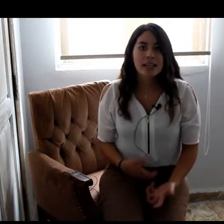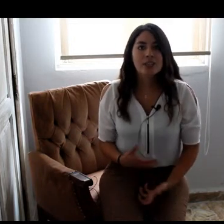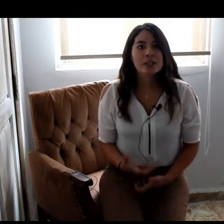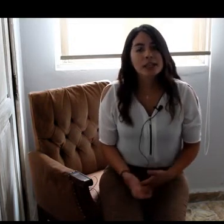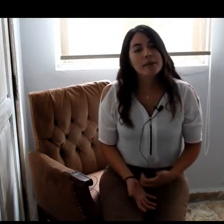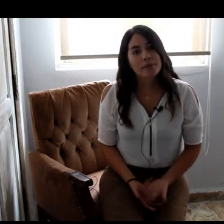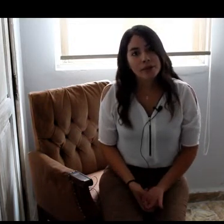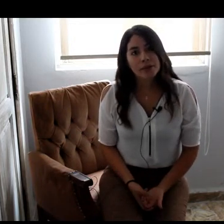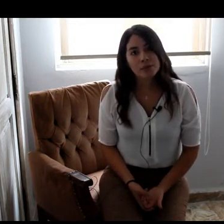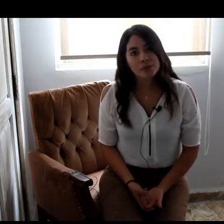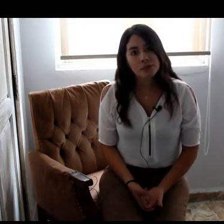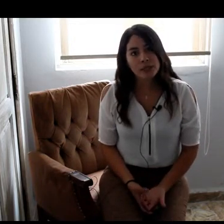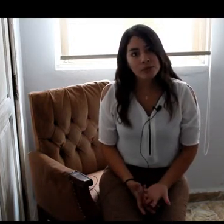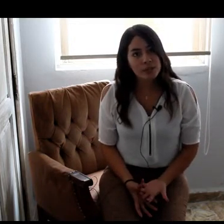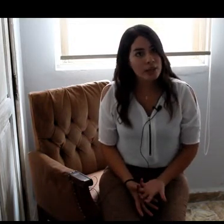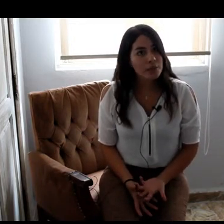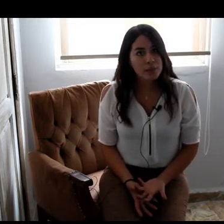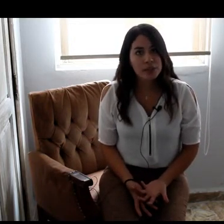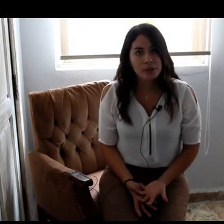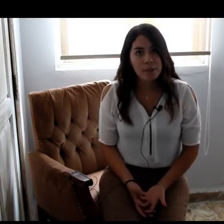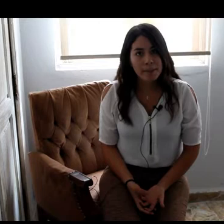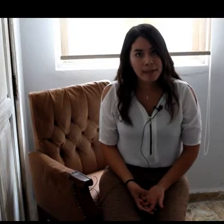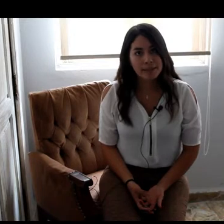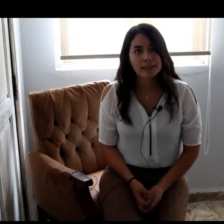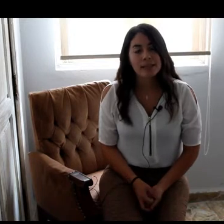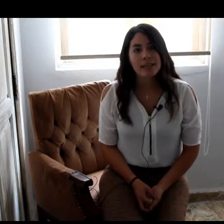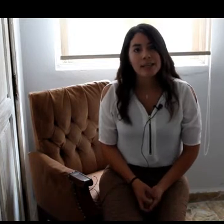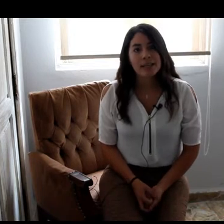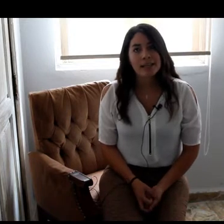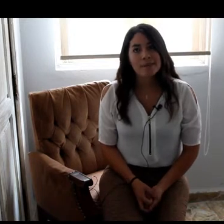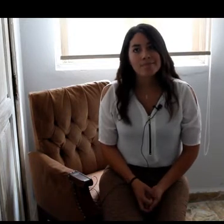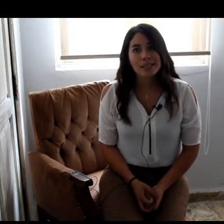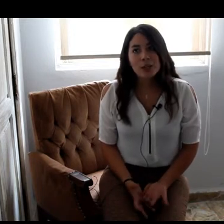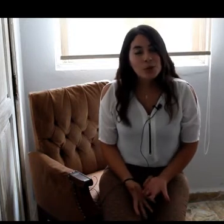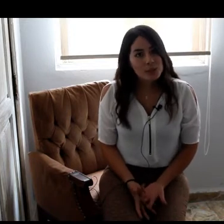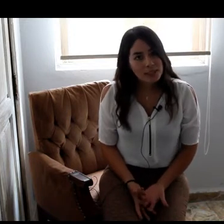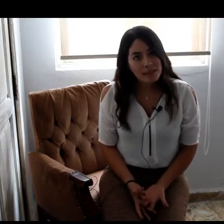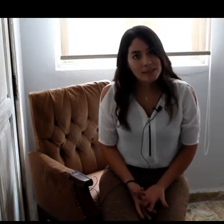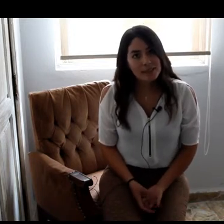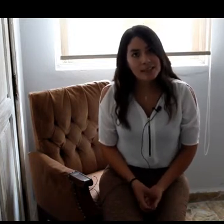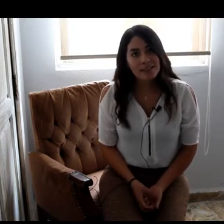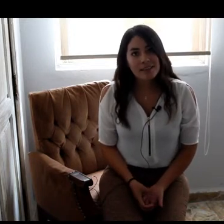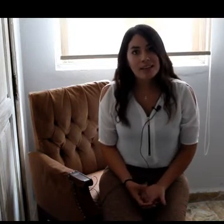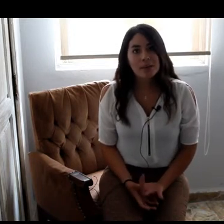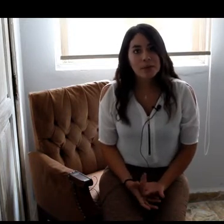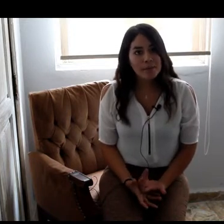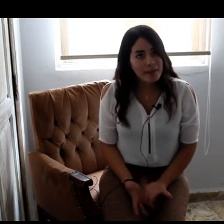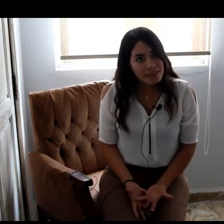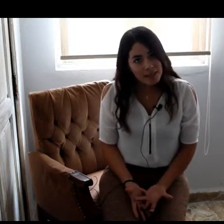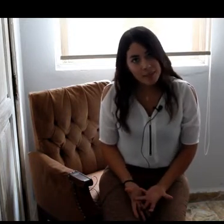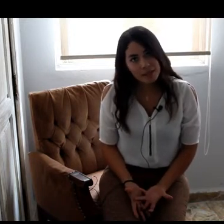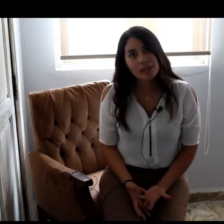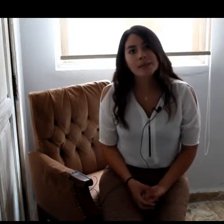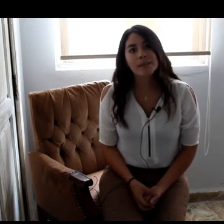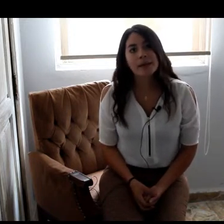hecho de que fuéramos una sociedad un poquito más inclusiva y tener más herramientas para